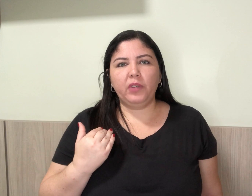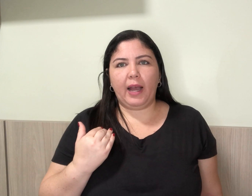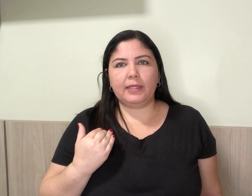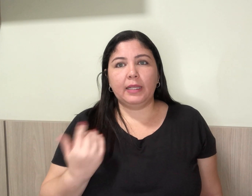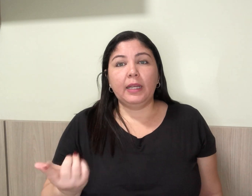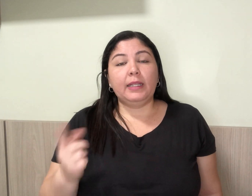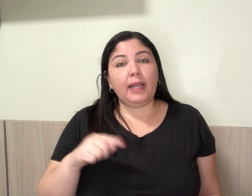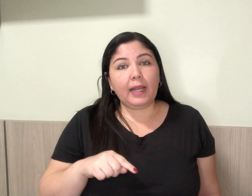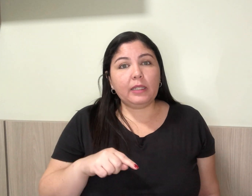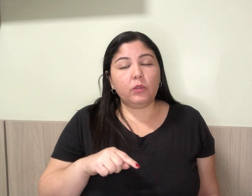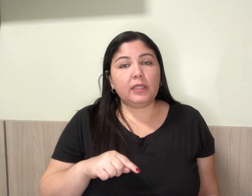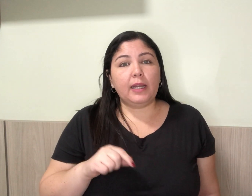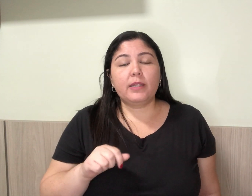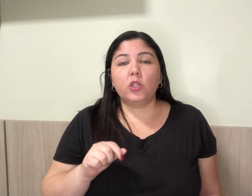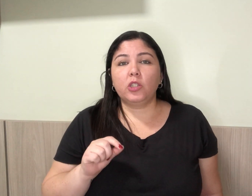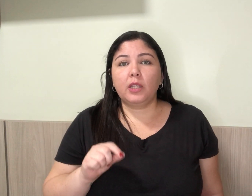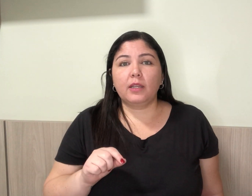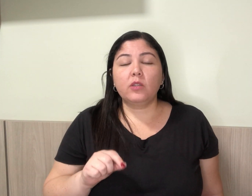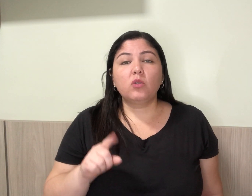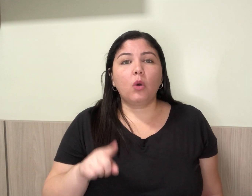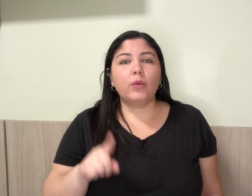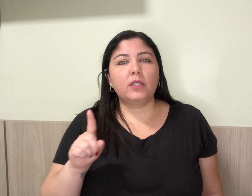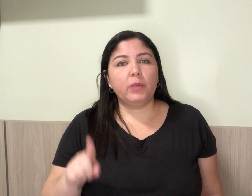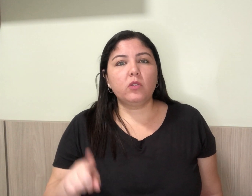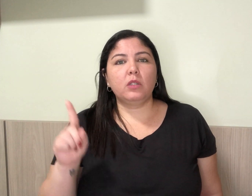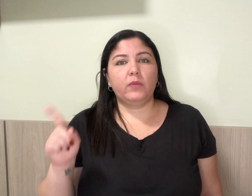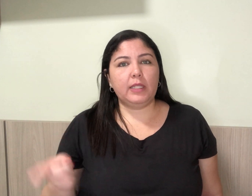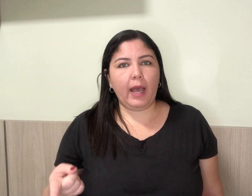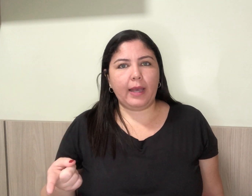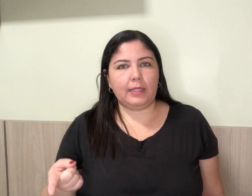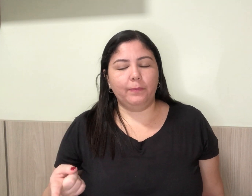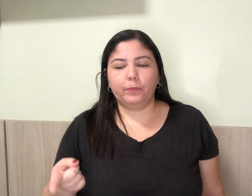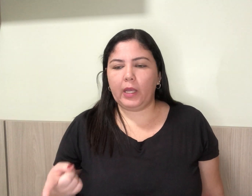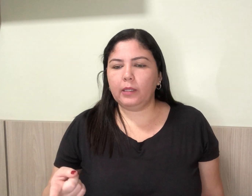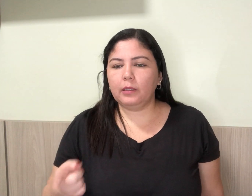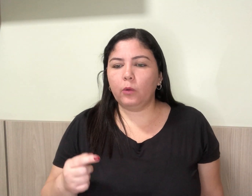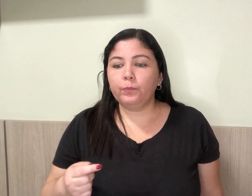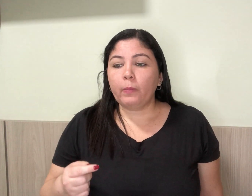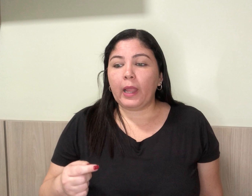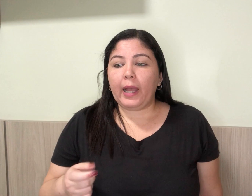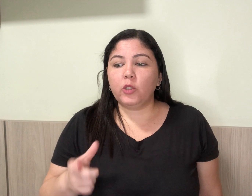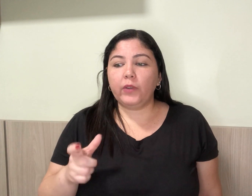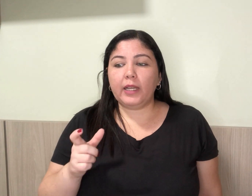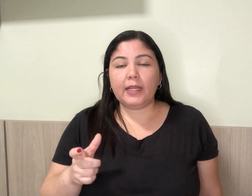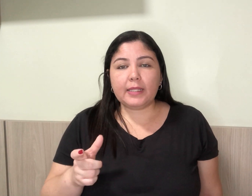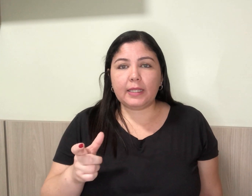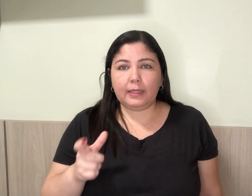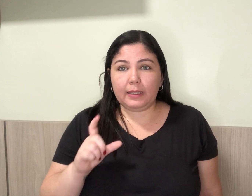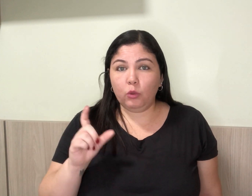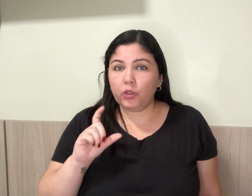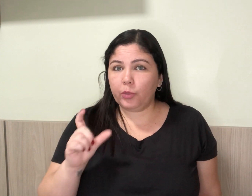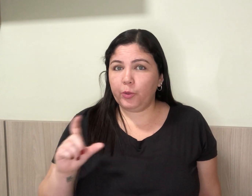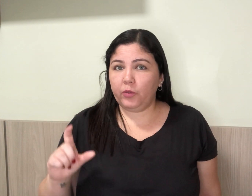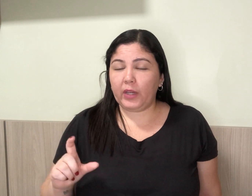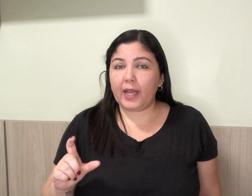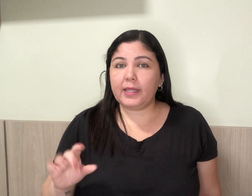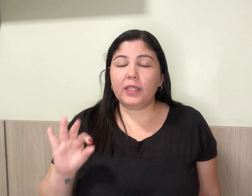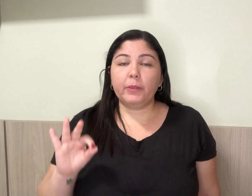frase. Na língua de sinais, a gente tem isso com as expressões faciais, né? Então, a diferença dos tipos de frase,